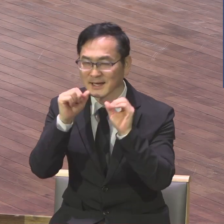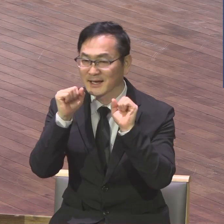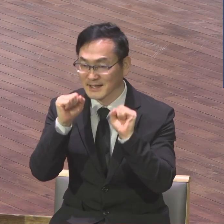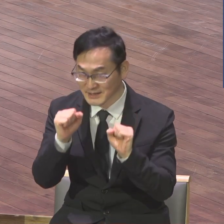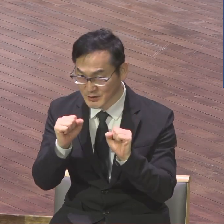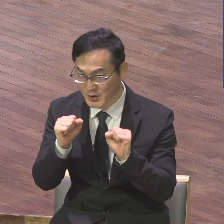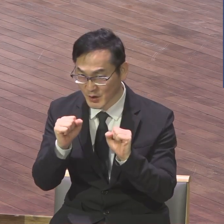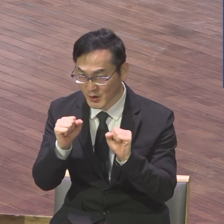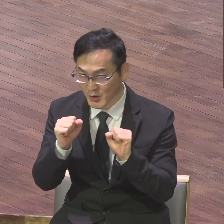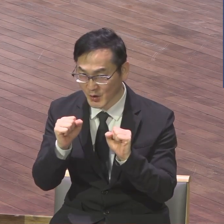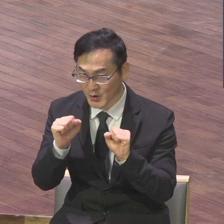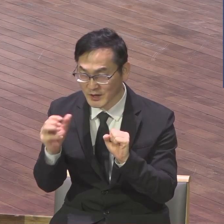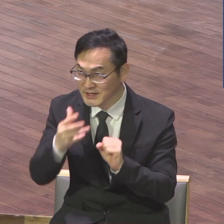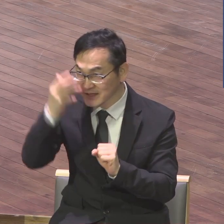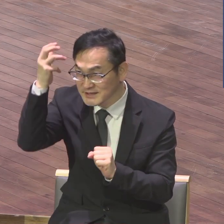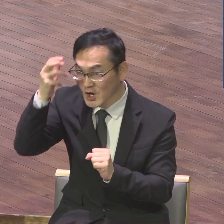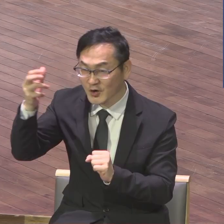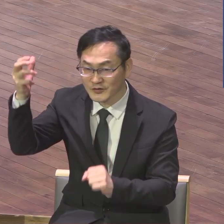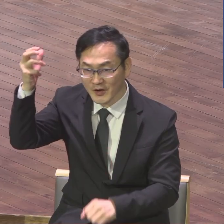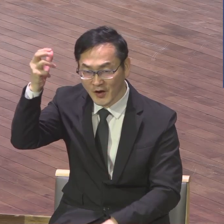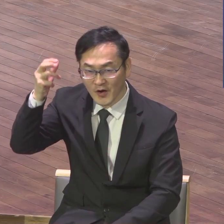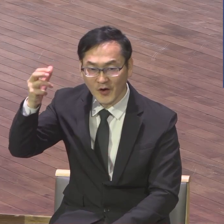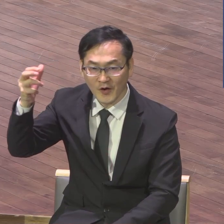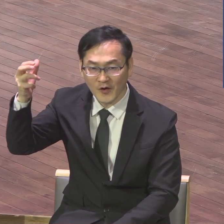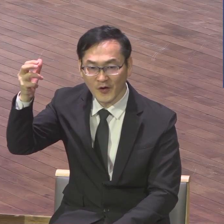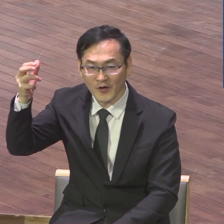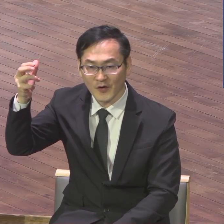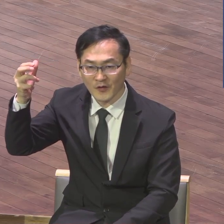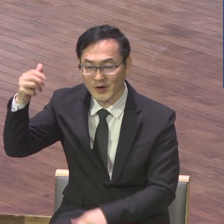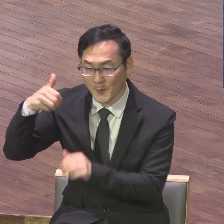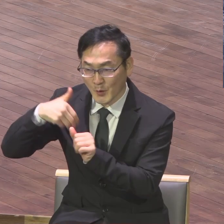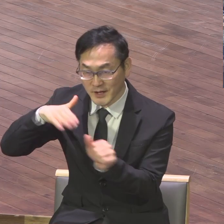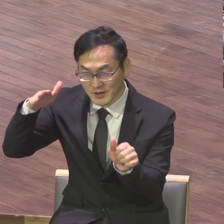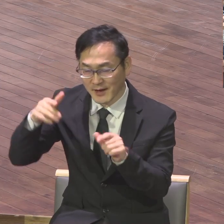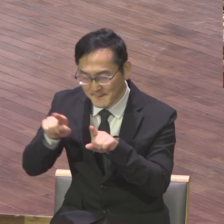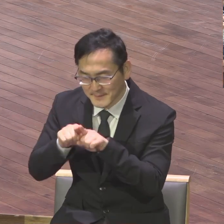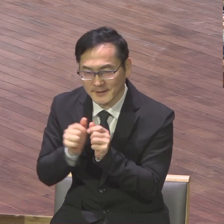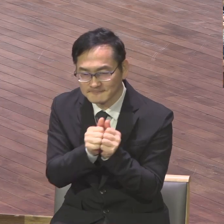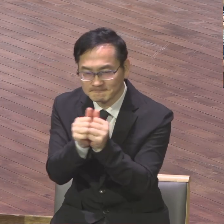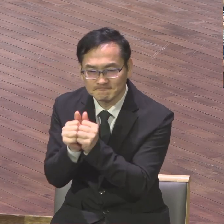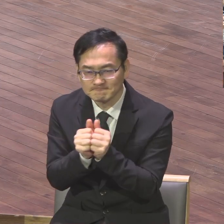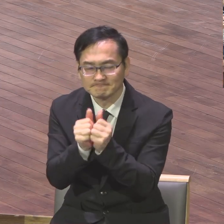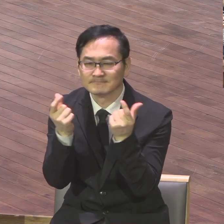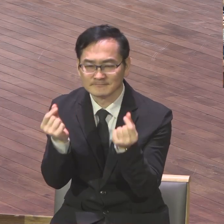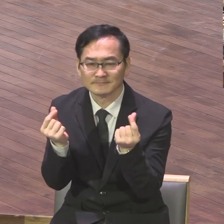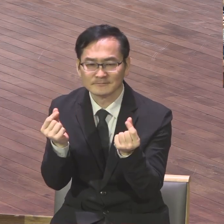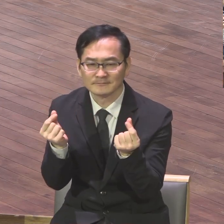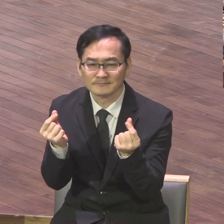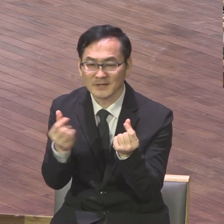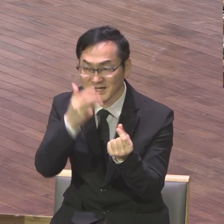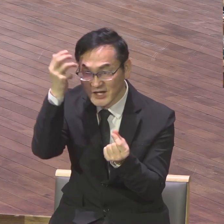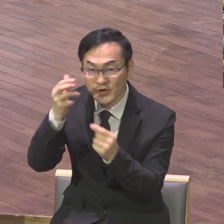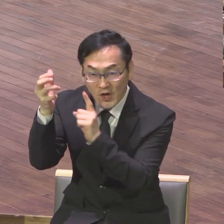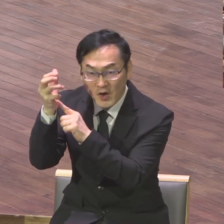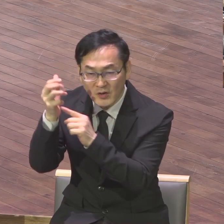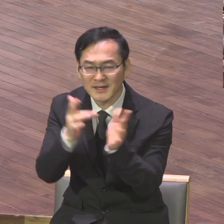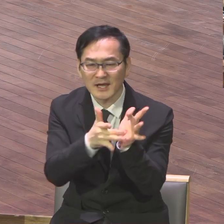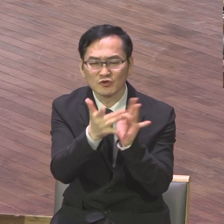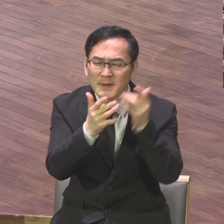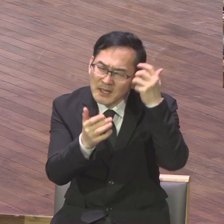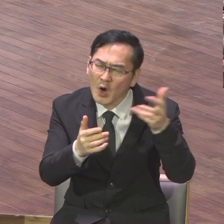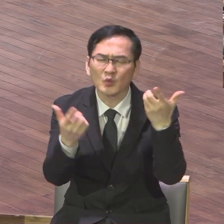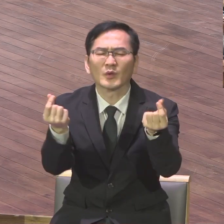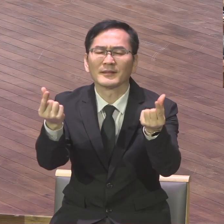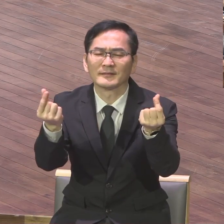계셔서 성령으로 나와 함께 계십니다. 성령은 예수의 영이에요.